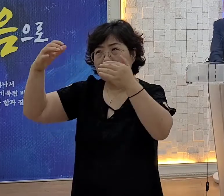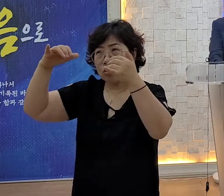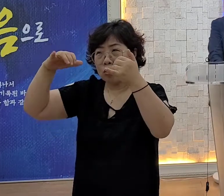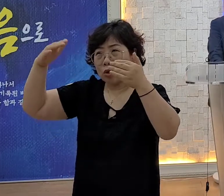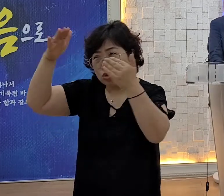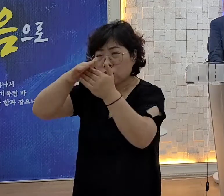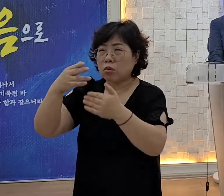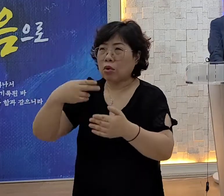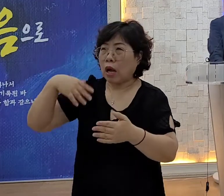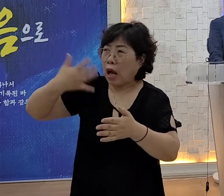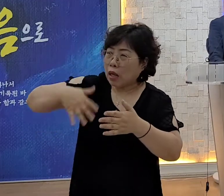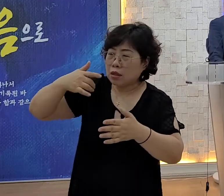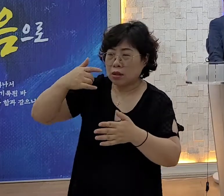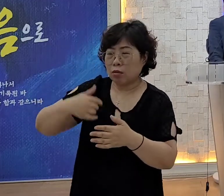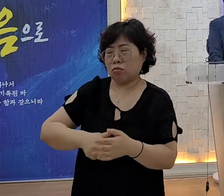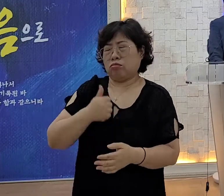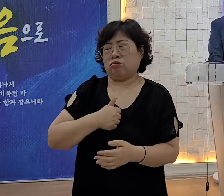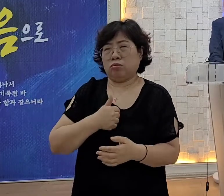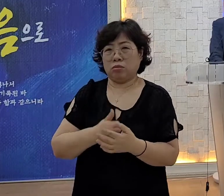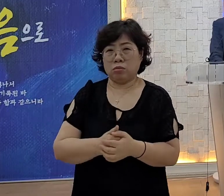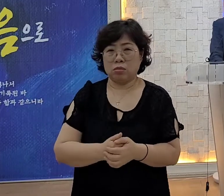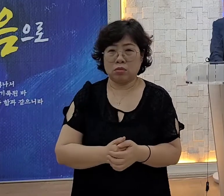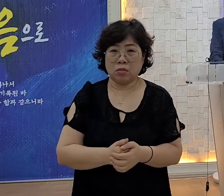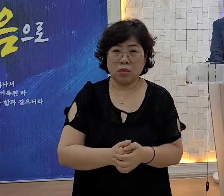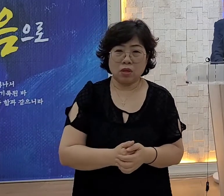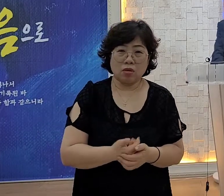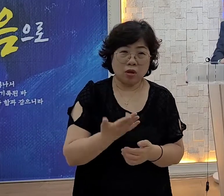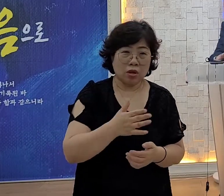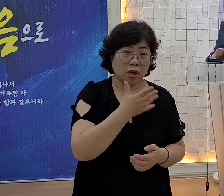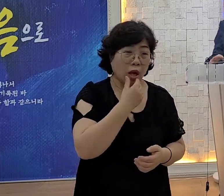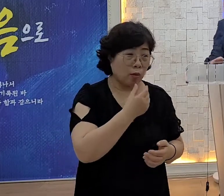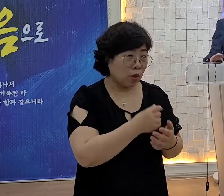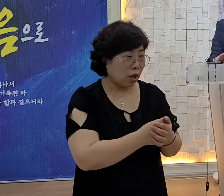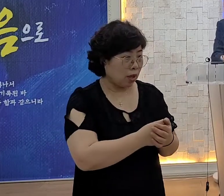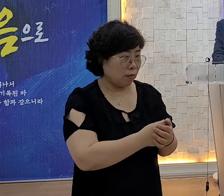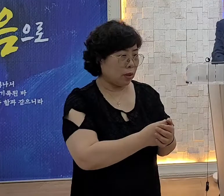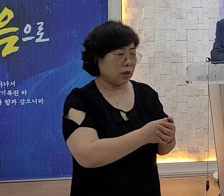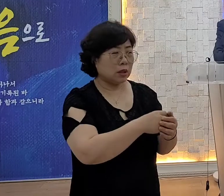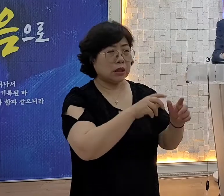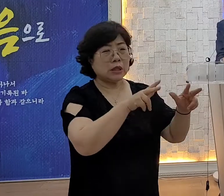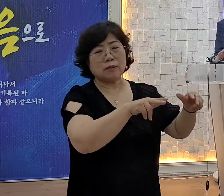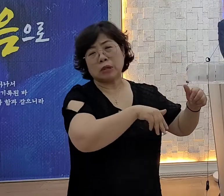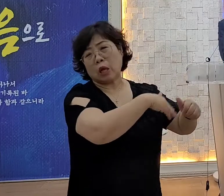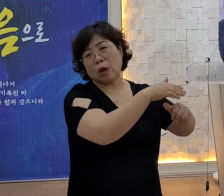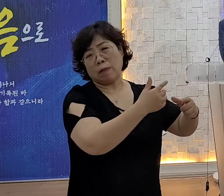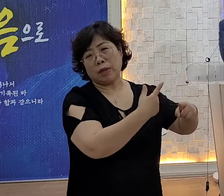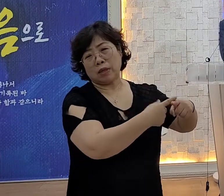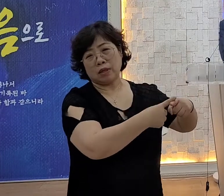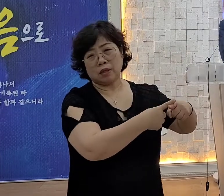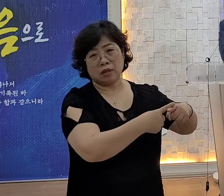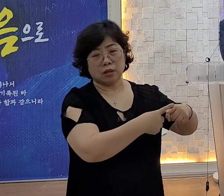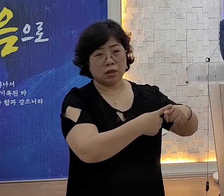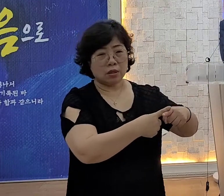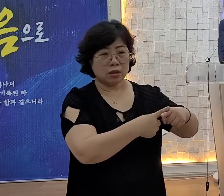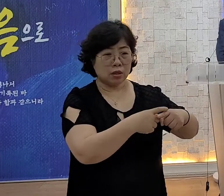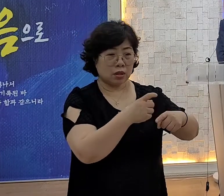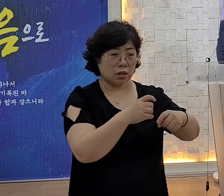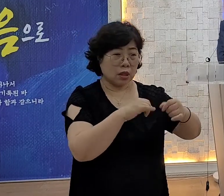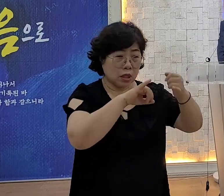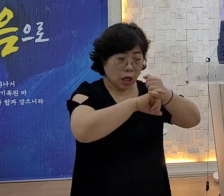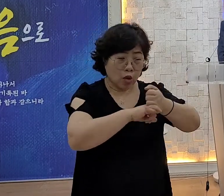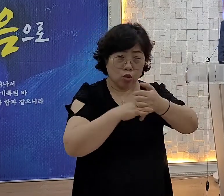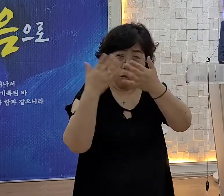하나님의 약속 하나만 믿고, 무작정 믿고 떠났는데, 지금 현재 10년이 지났는데, 아무것도 이루어진 게 없는 거예요. 이런